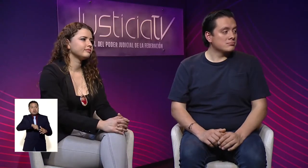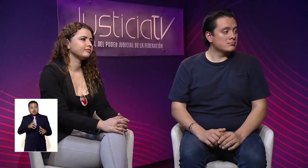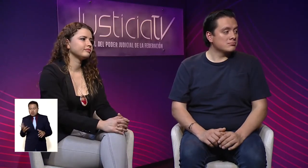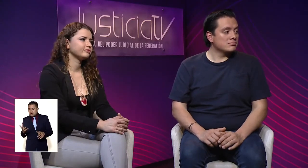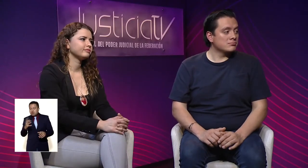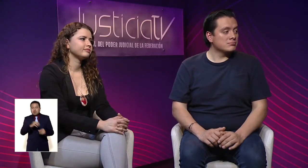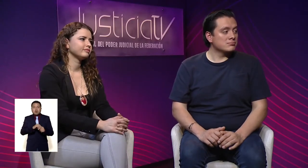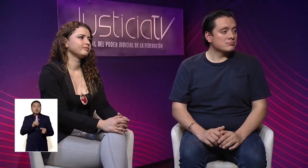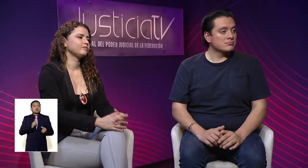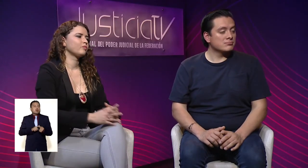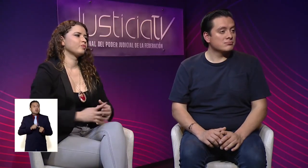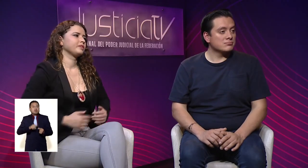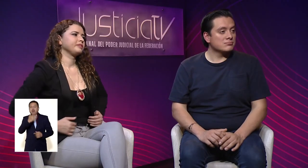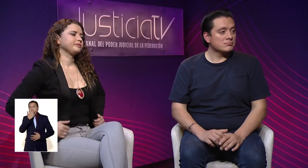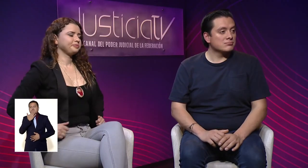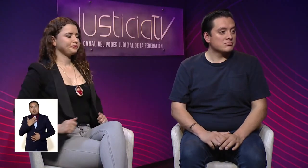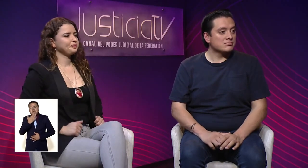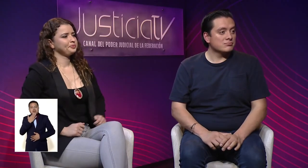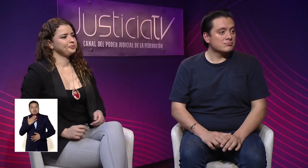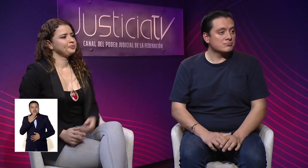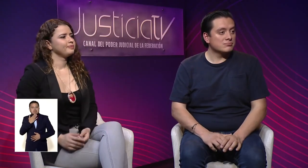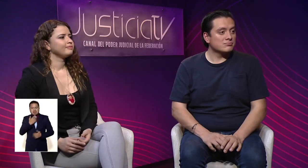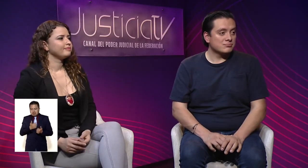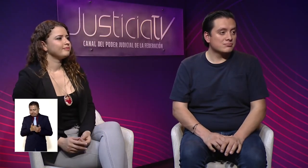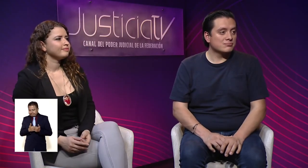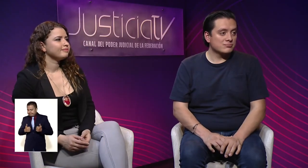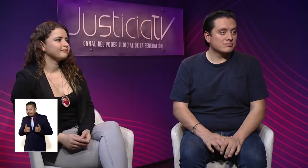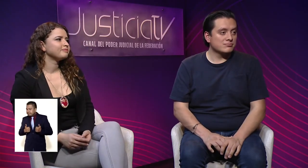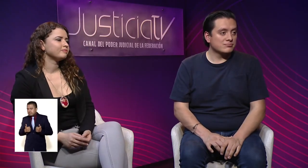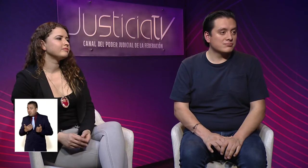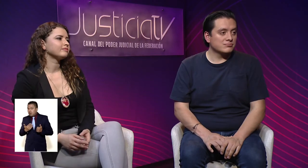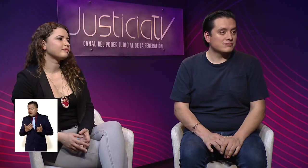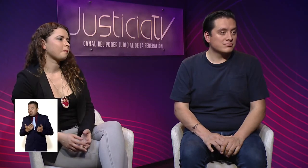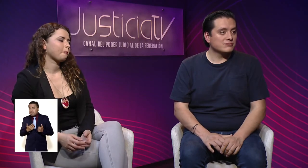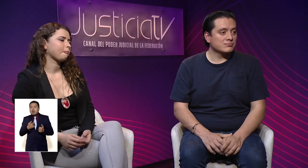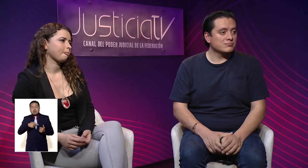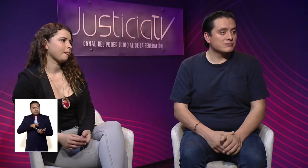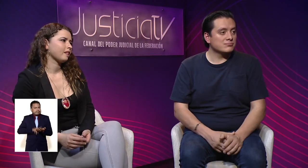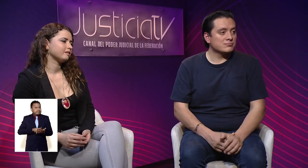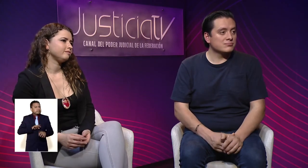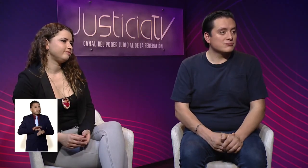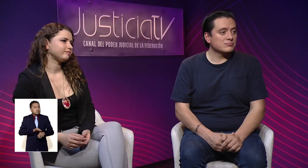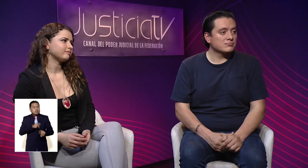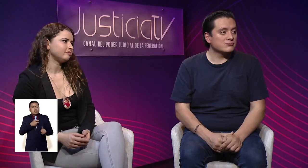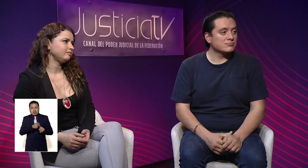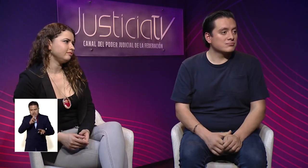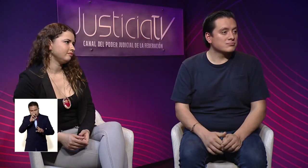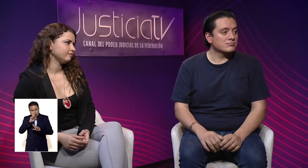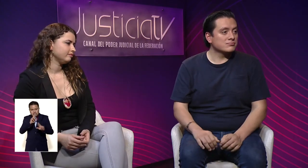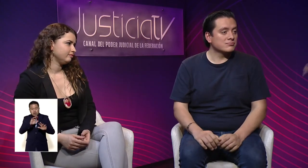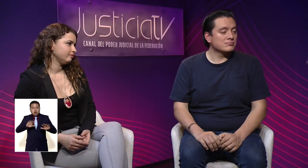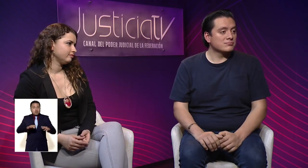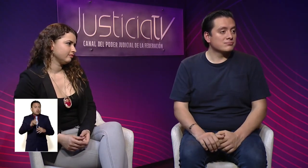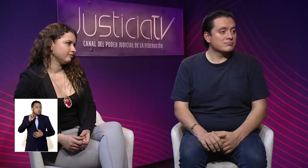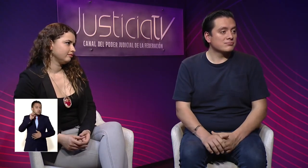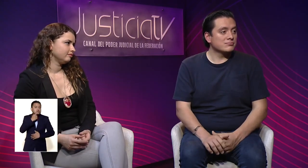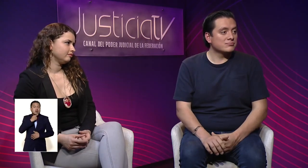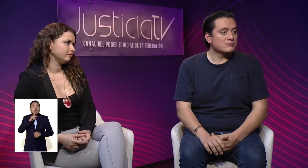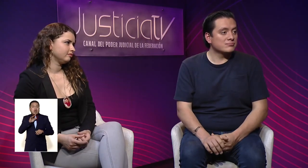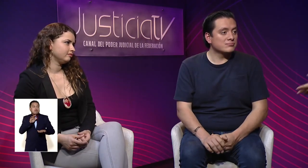donde no haya pues una separación, digamos, ¿no? Pero evidentemente esto respetando la comunidad sorda, porque también pasa por una cuestión